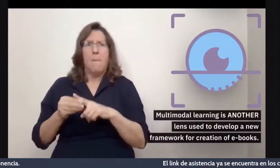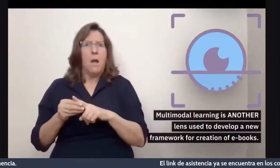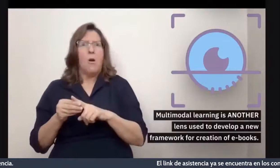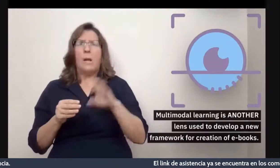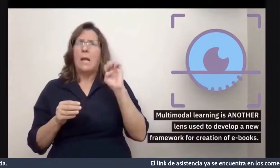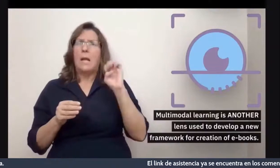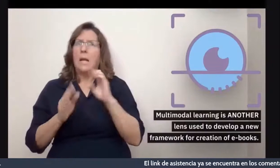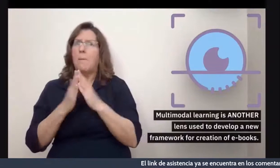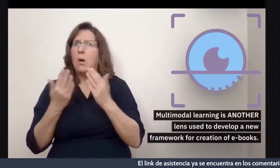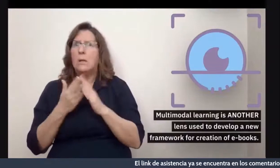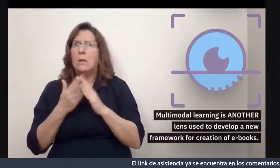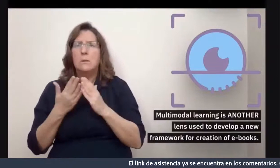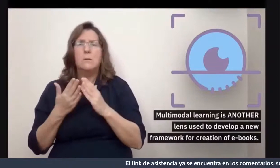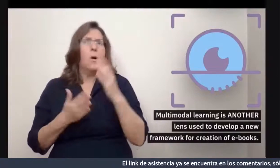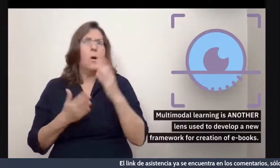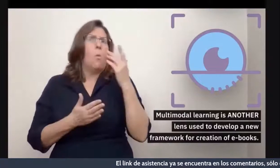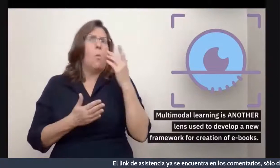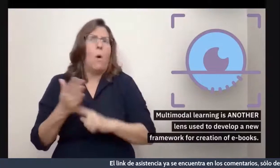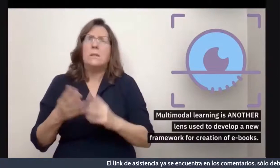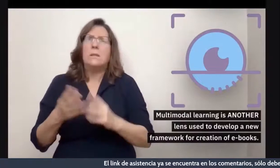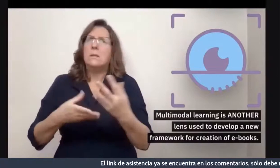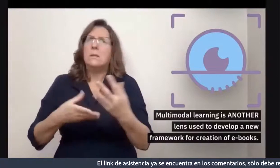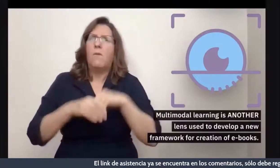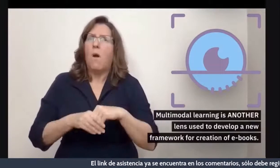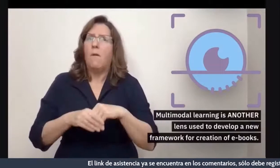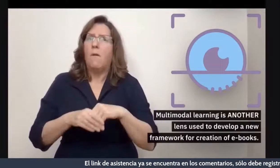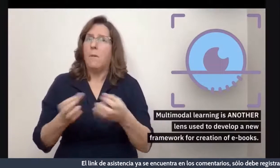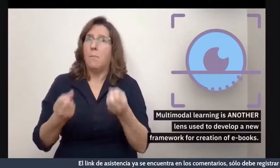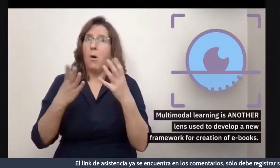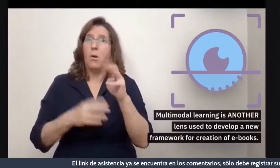a explorar exactamente lo que esto involucra.